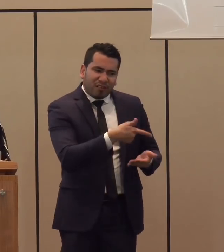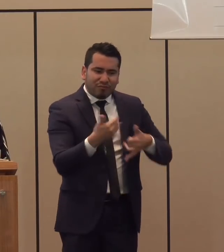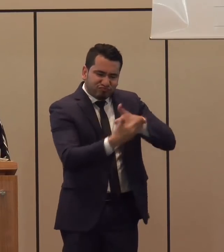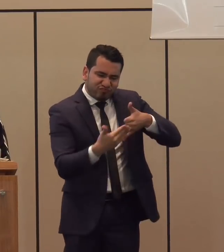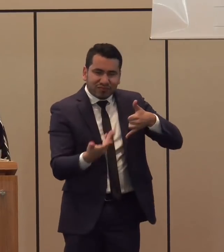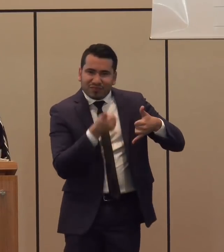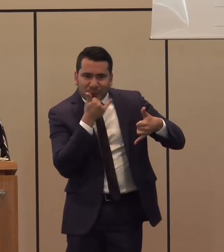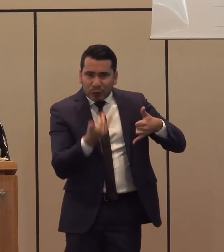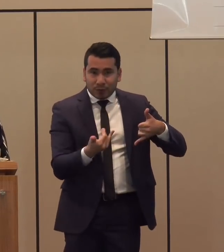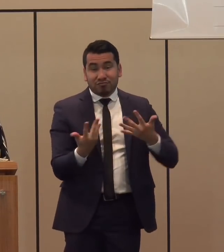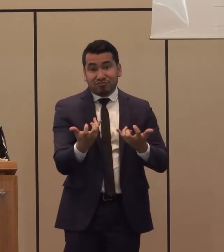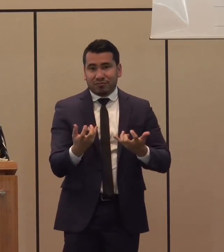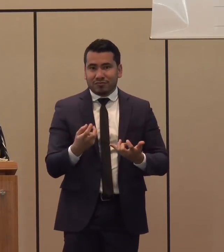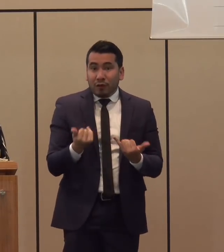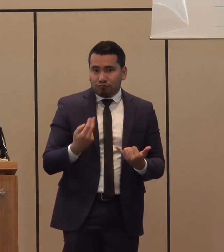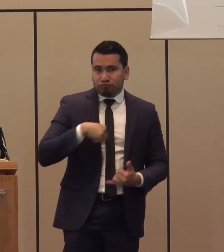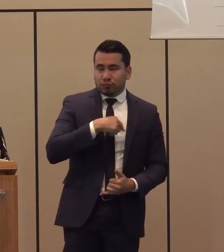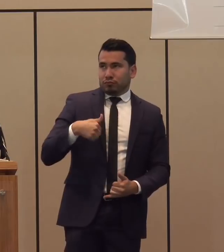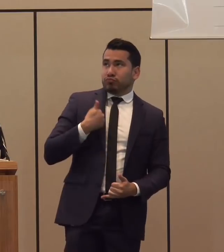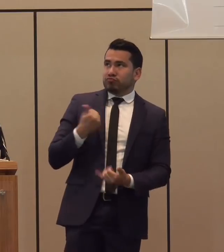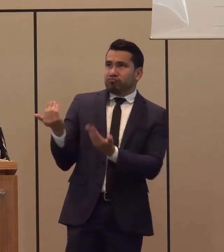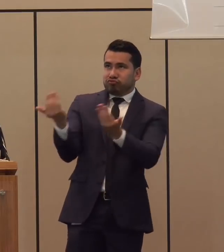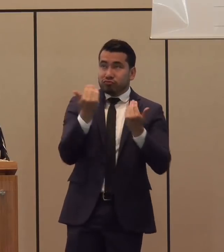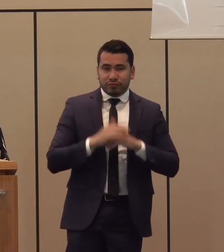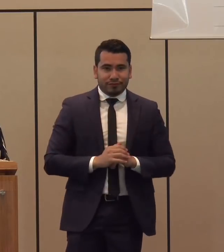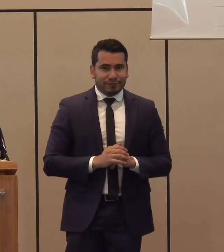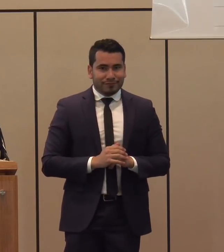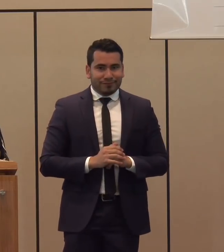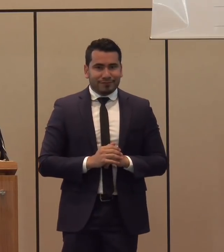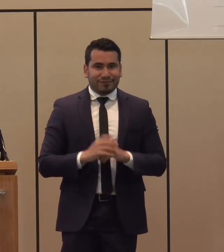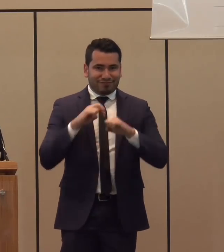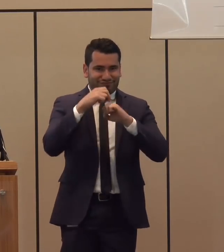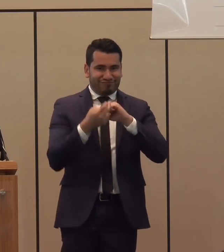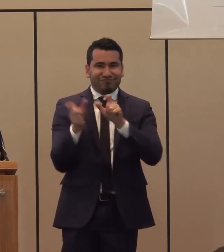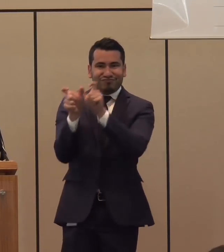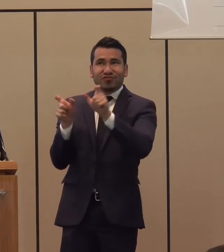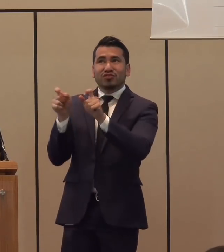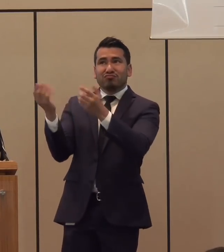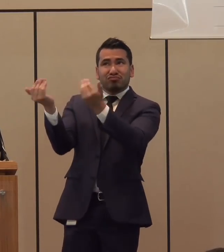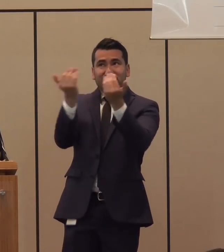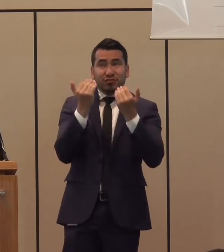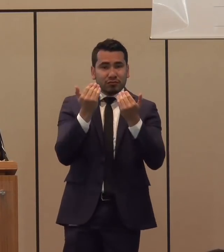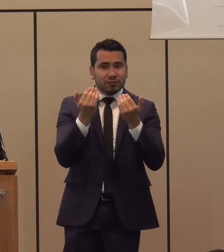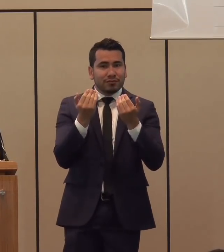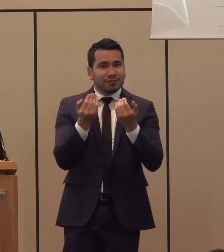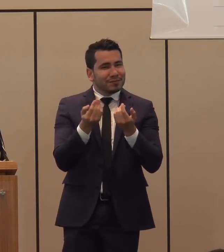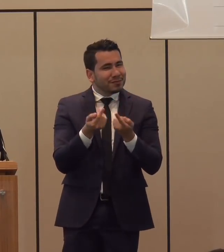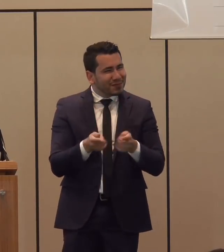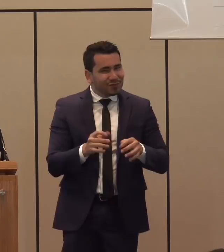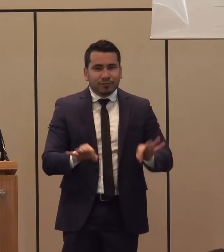eso pero además de atraer visitantes extranjeros nosotros los colombianos también tenemos que conocer colombia